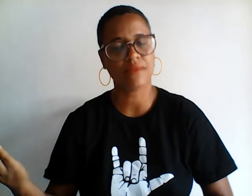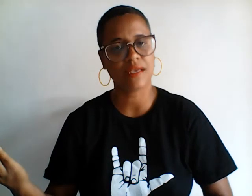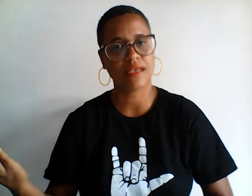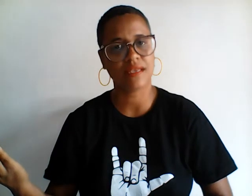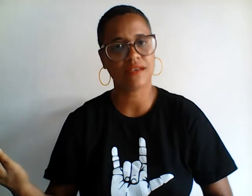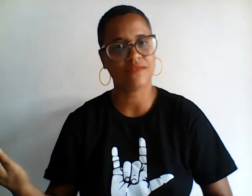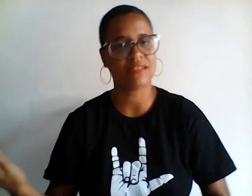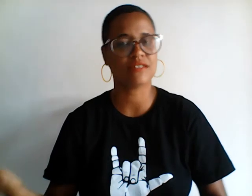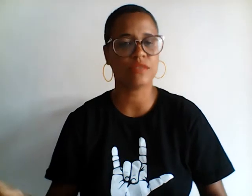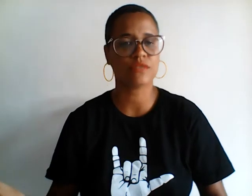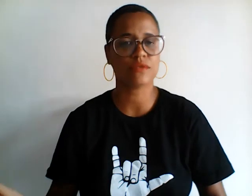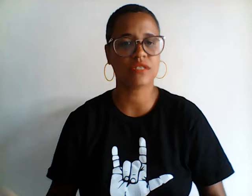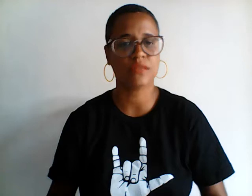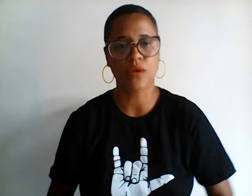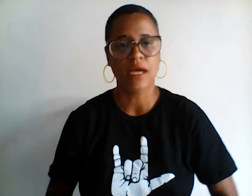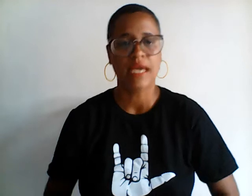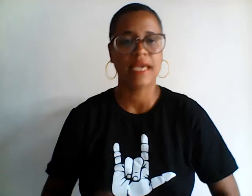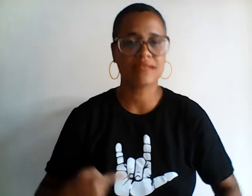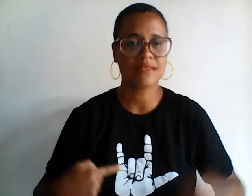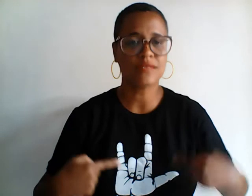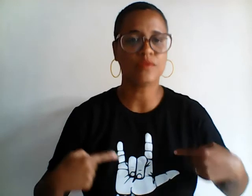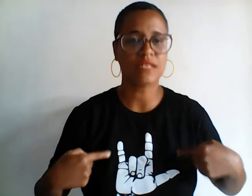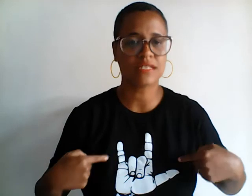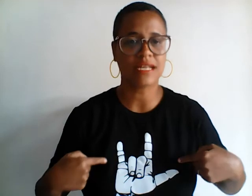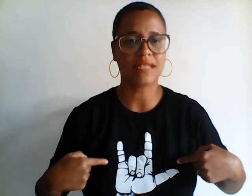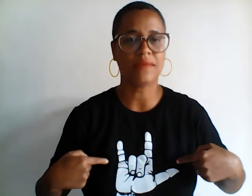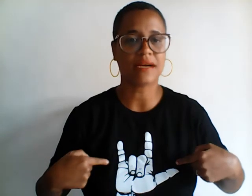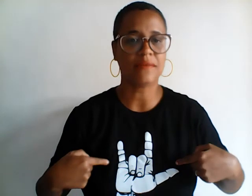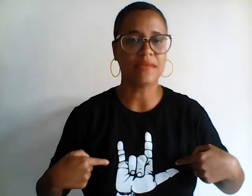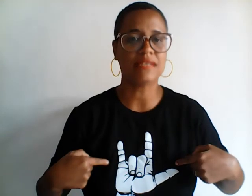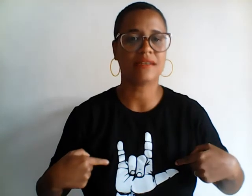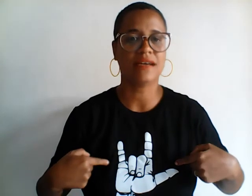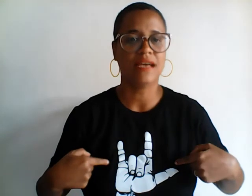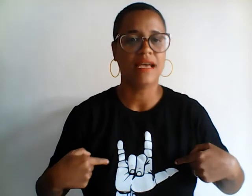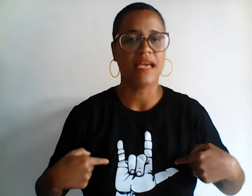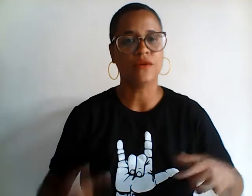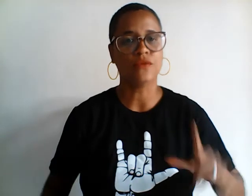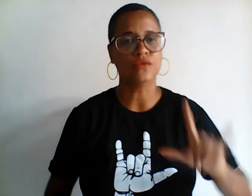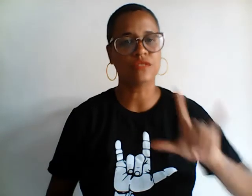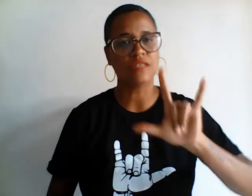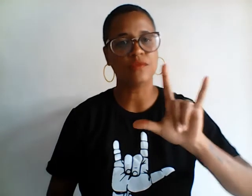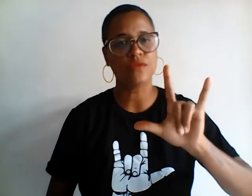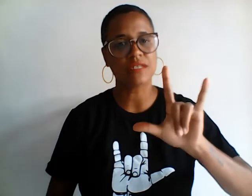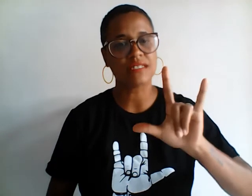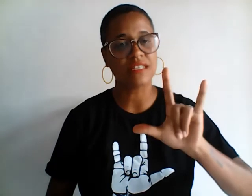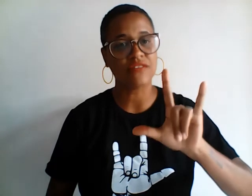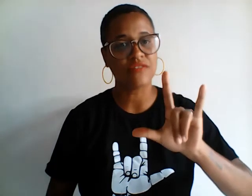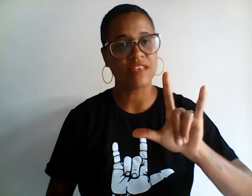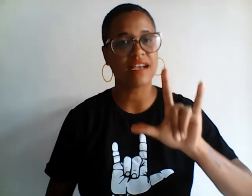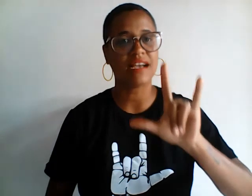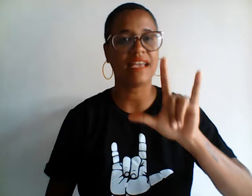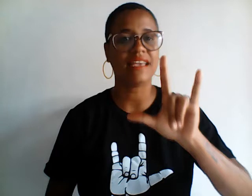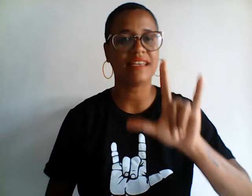também vai ser o mesmo símbolo. Esse símbolo que está na minha camisa é o símbolo que significa em